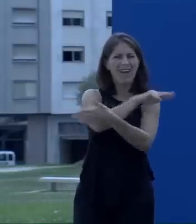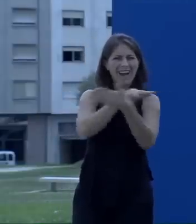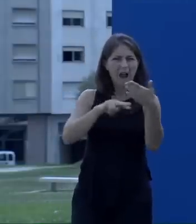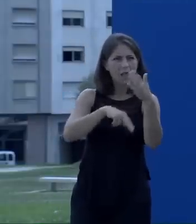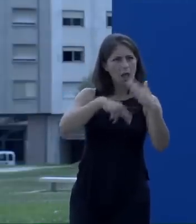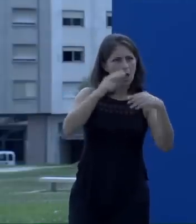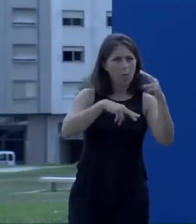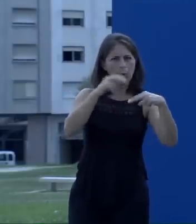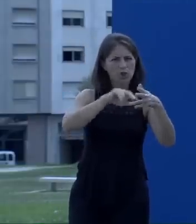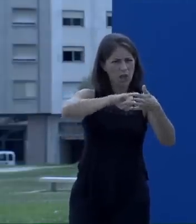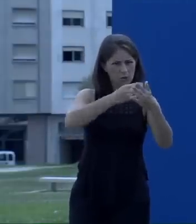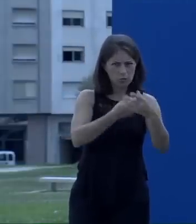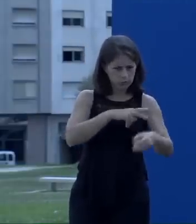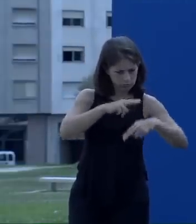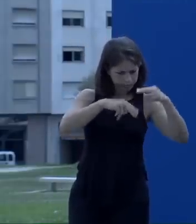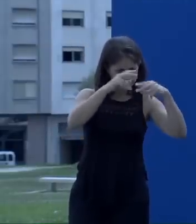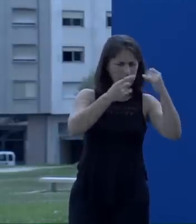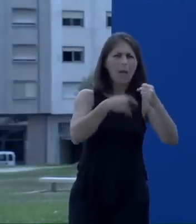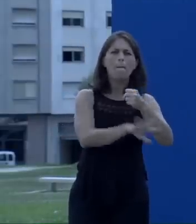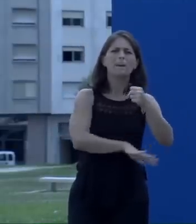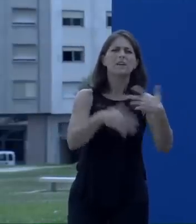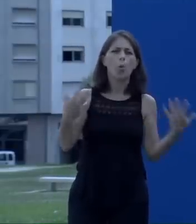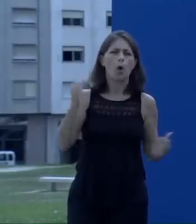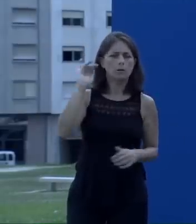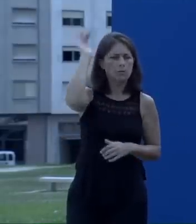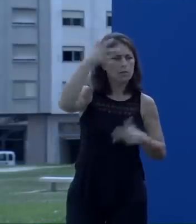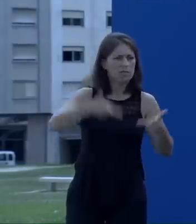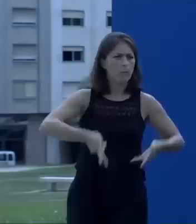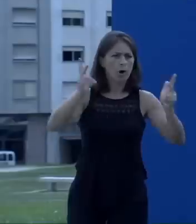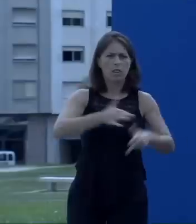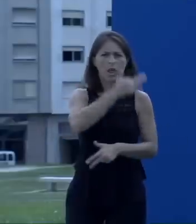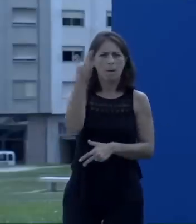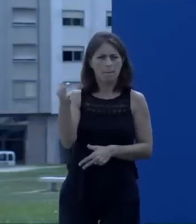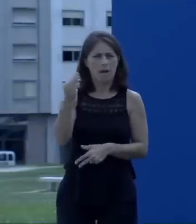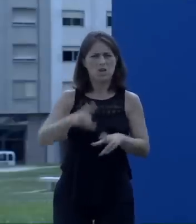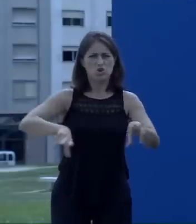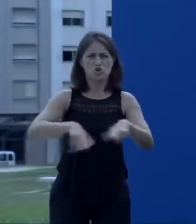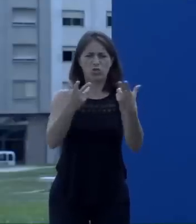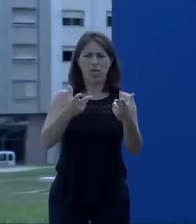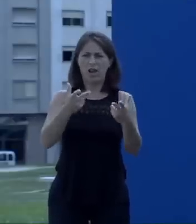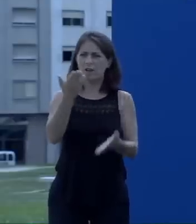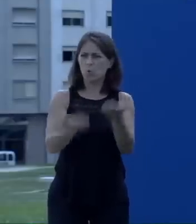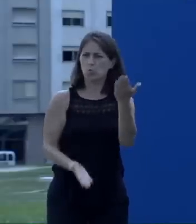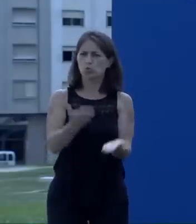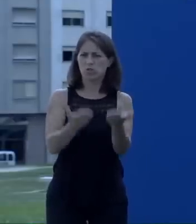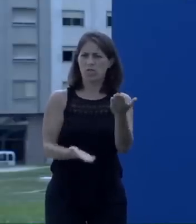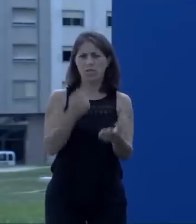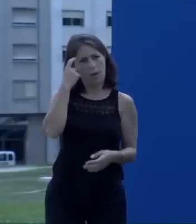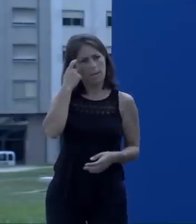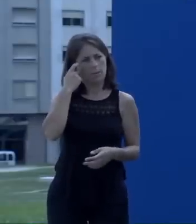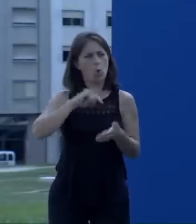Galicia e a construción dun proxecto baseado na democracia e na xustiza social. Un proxecto nacional para